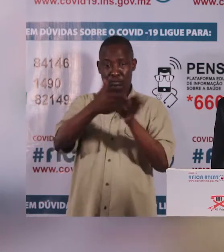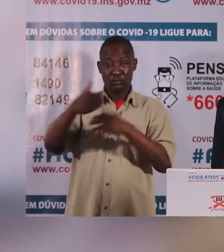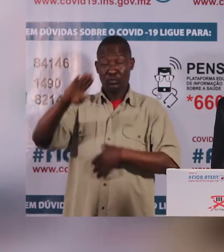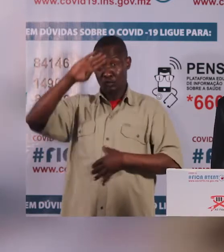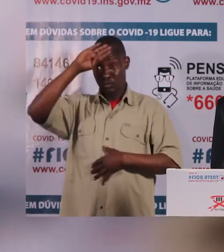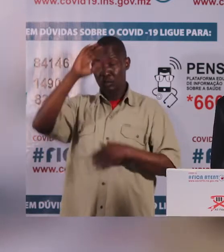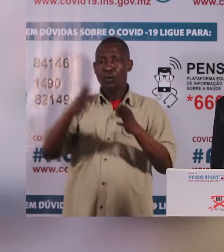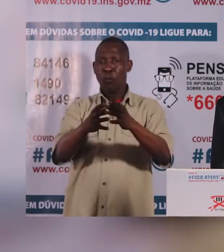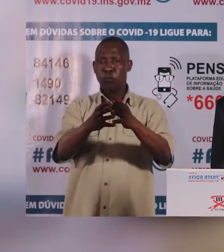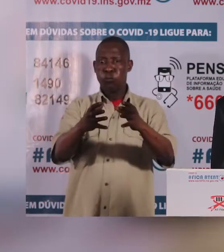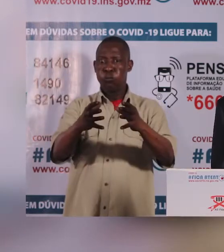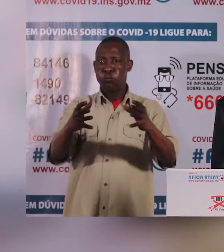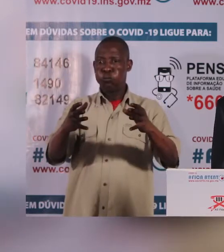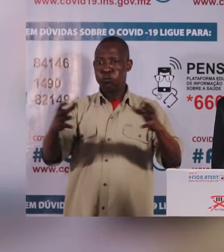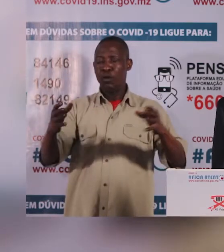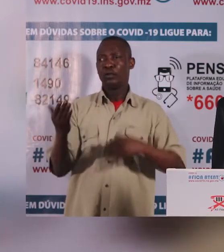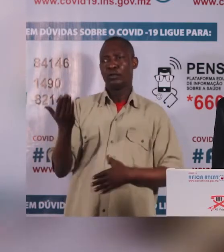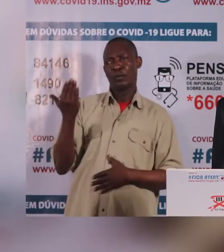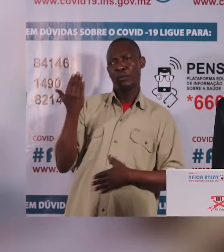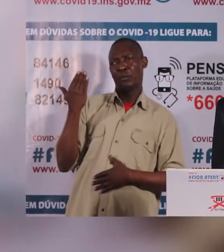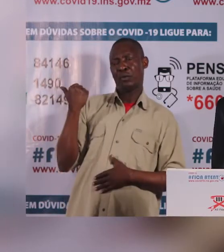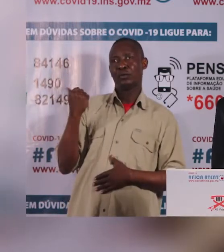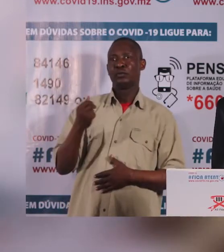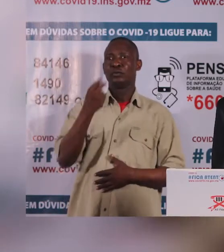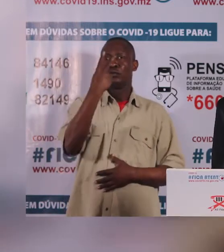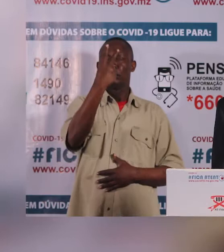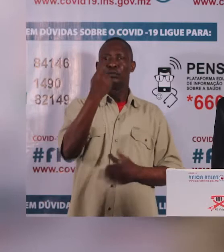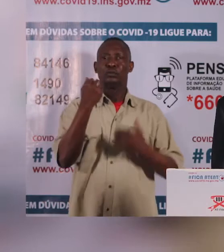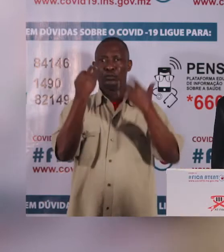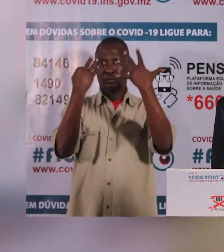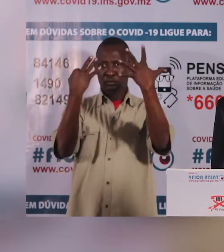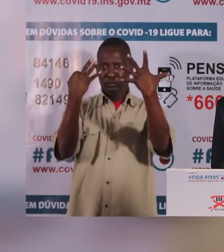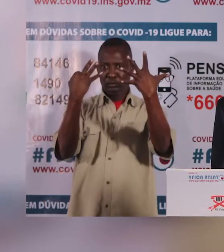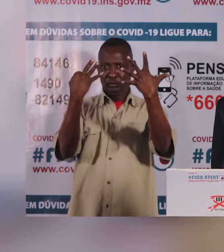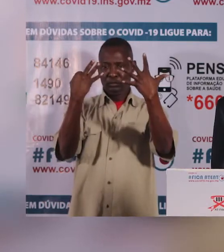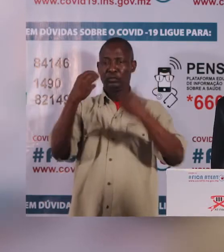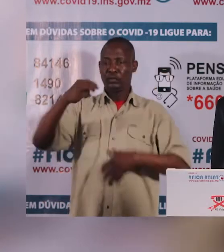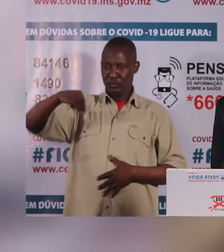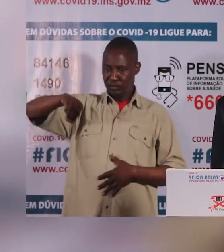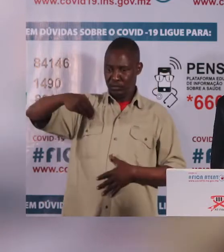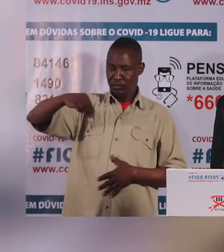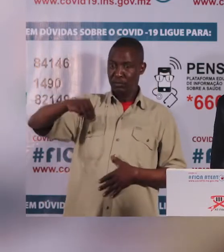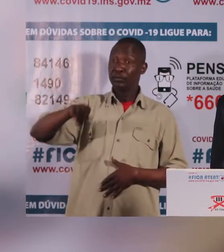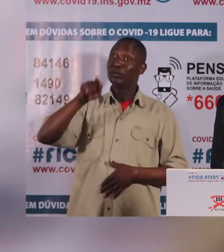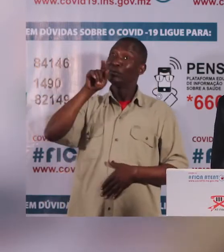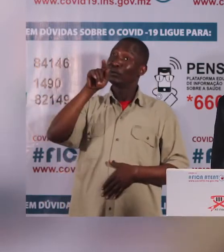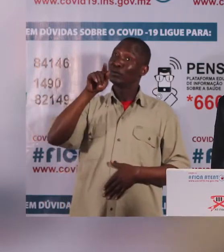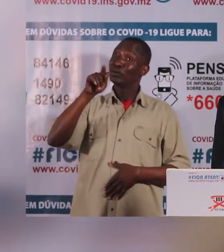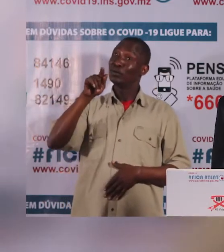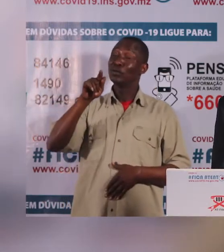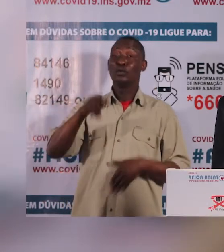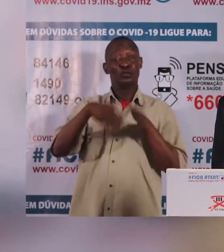28 de maio, diariamente se registram mais de 100 mil casos a nível global.